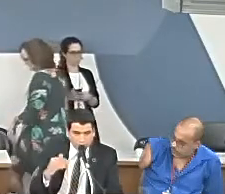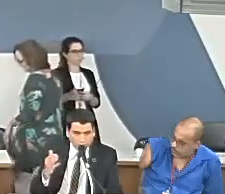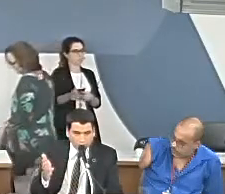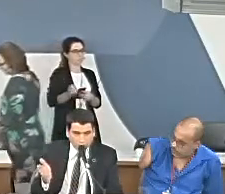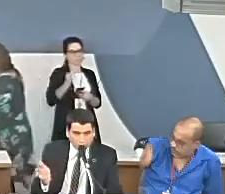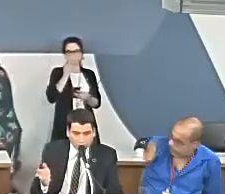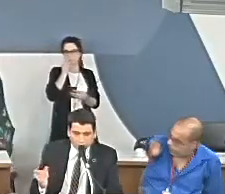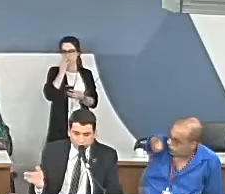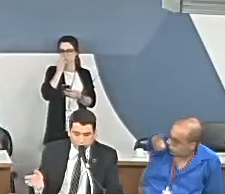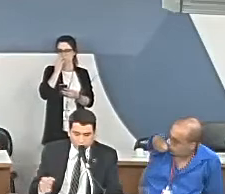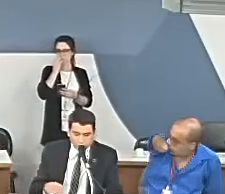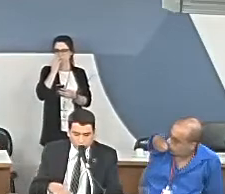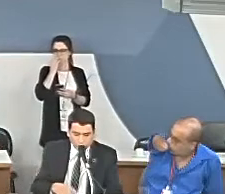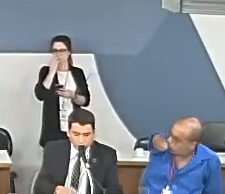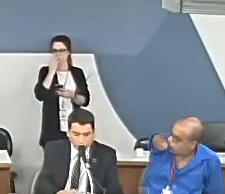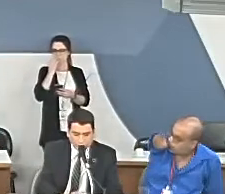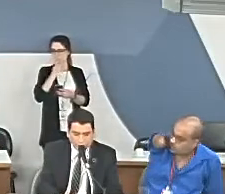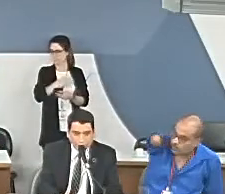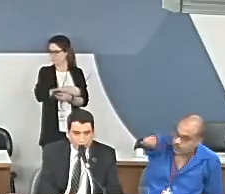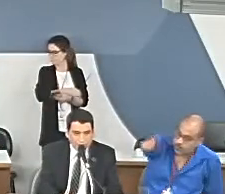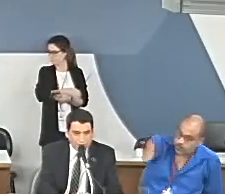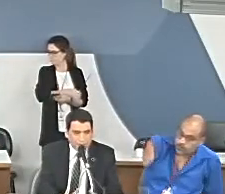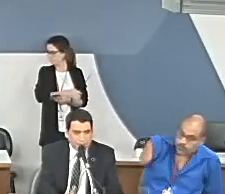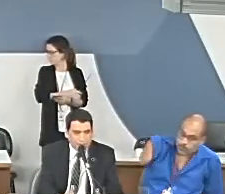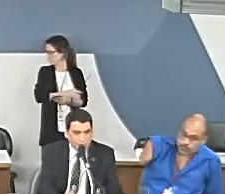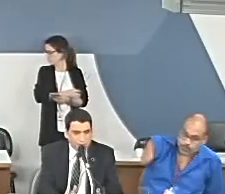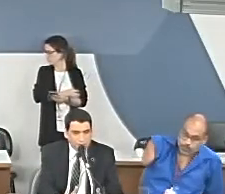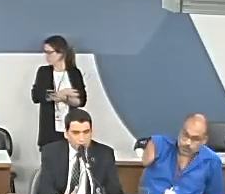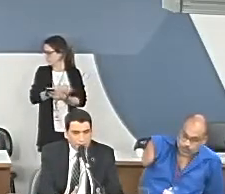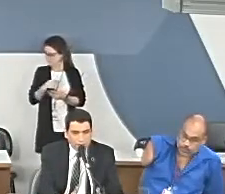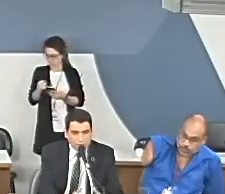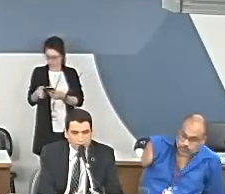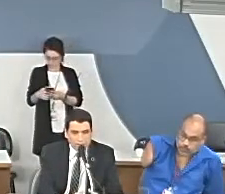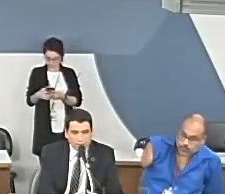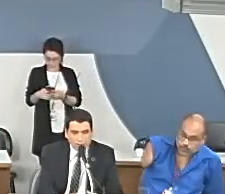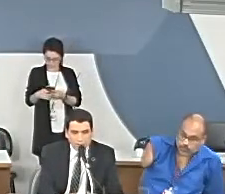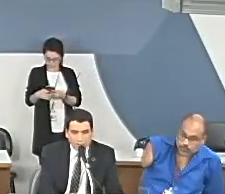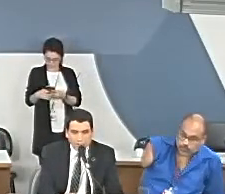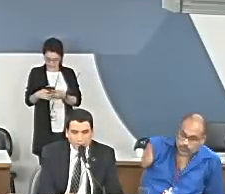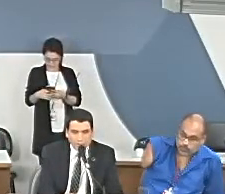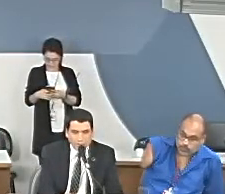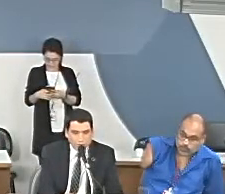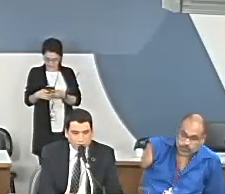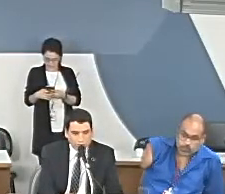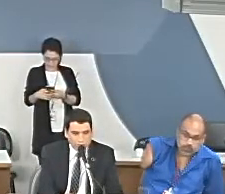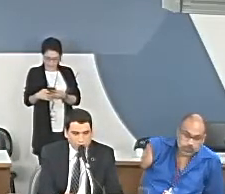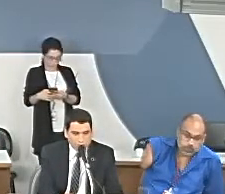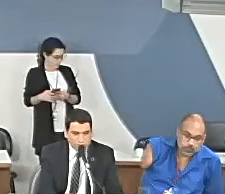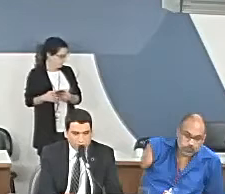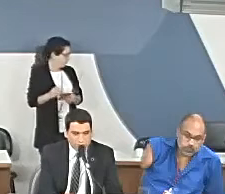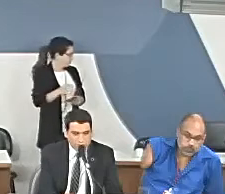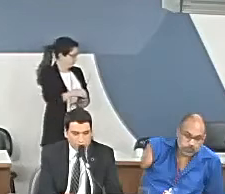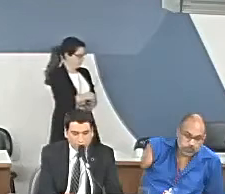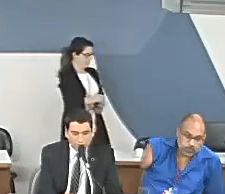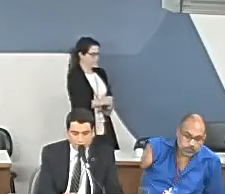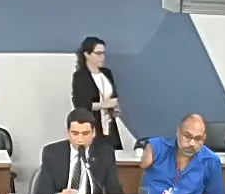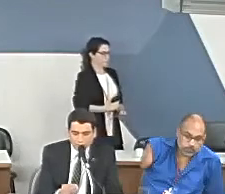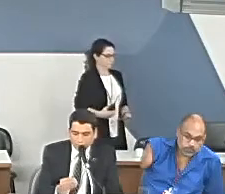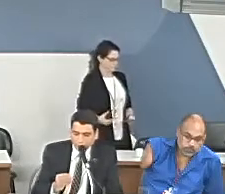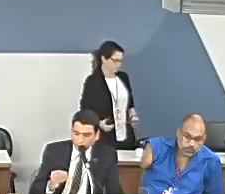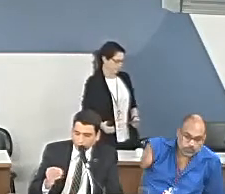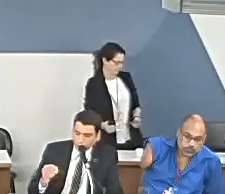do fórum permanente de discussões ações é necessário que a sociedade se organize as pessoas com deficiência se